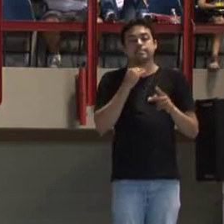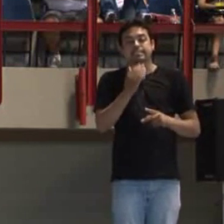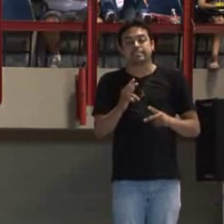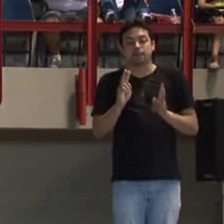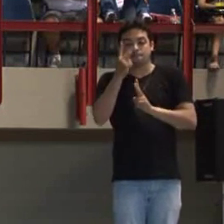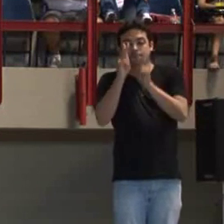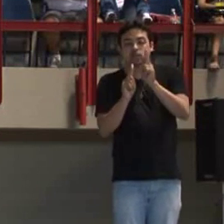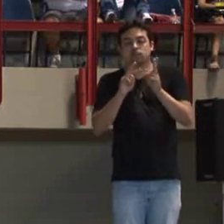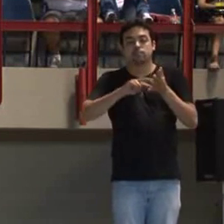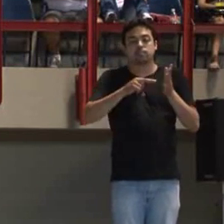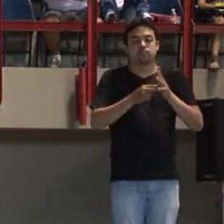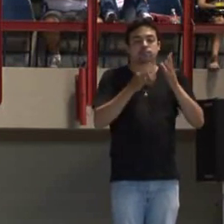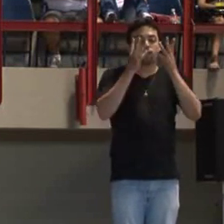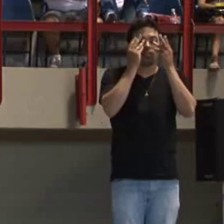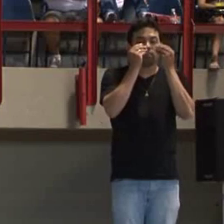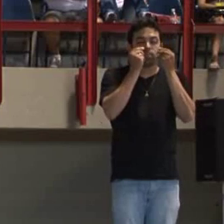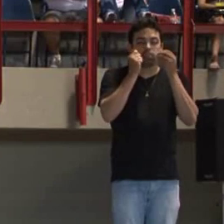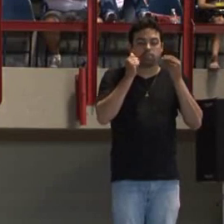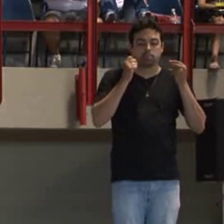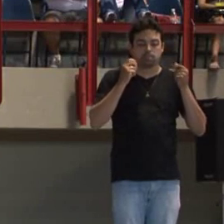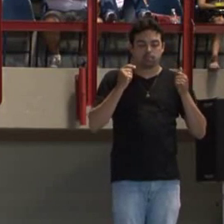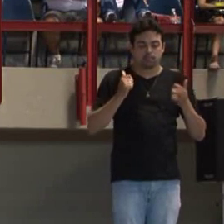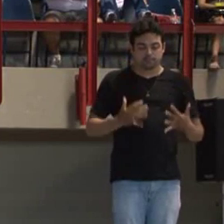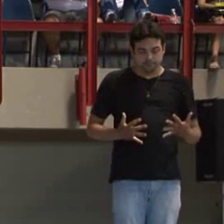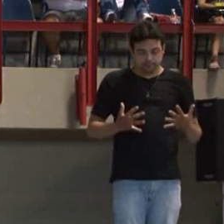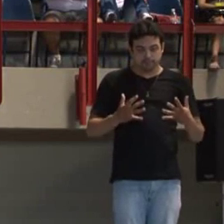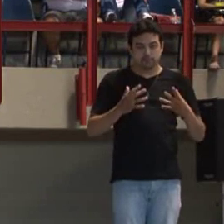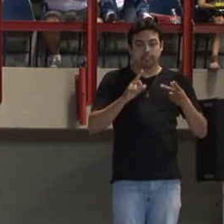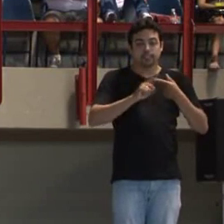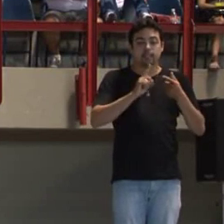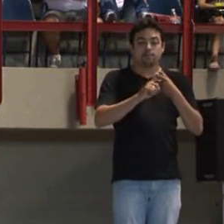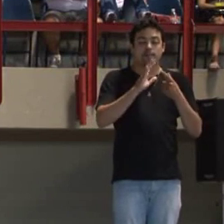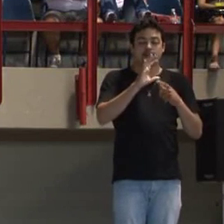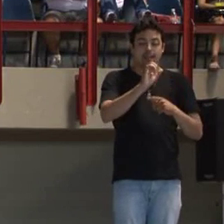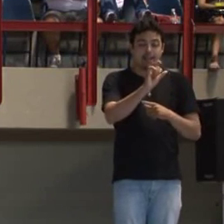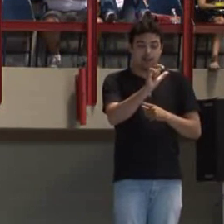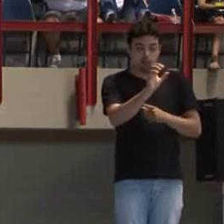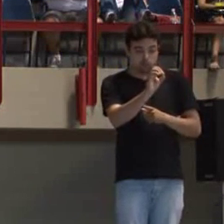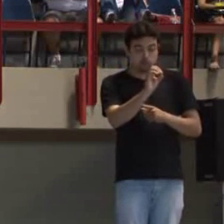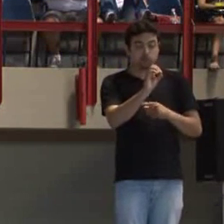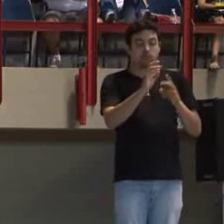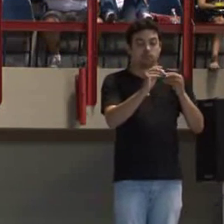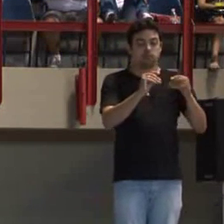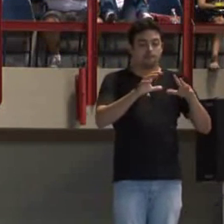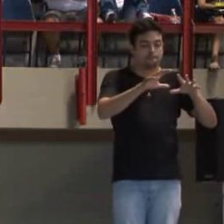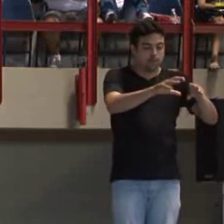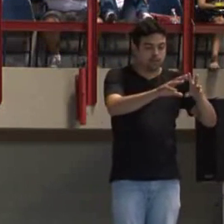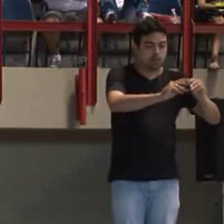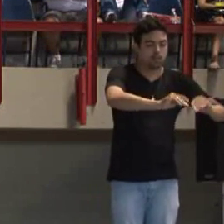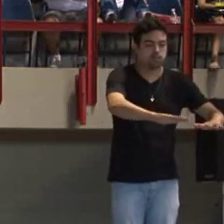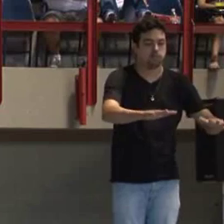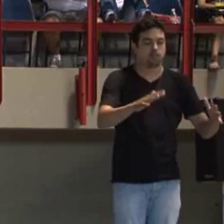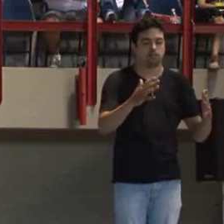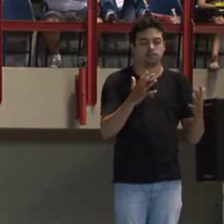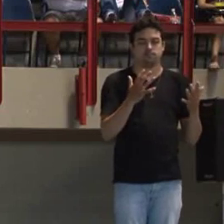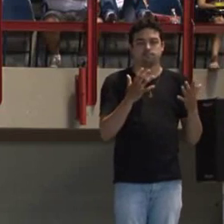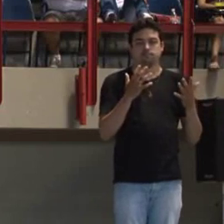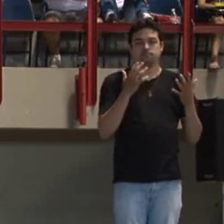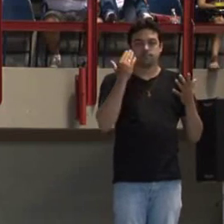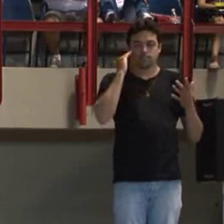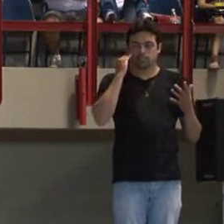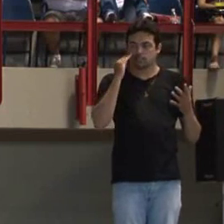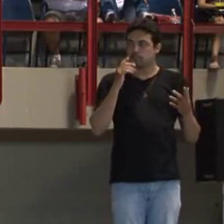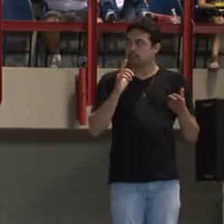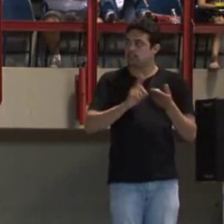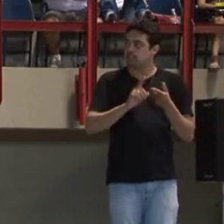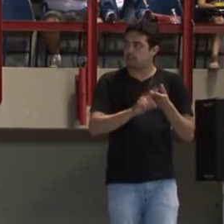acontecer? A múmia ia se decompor, ia perder o cálcio, quando você pegasse ela ia se esfarelar todinha, ia ser uma farofa humana, tá certo? Imagina